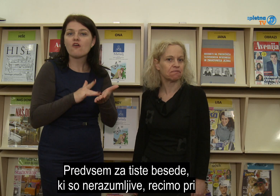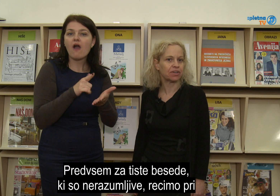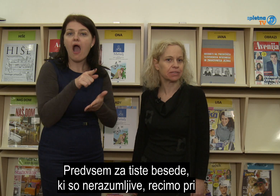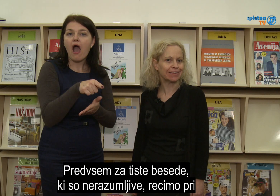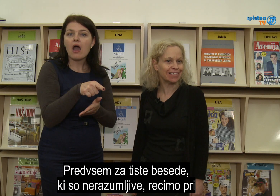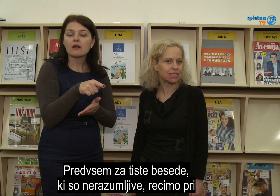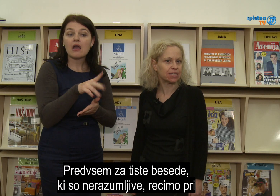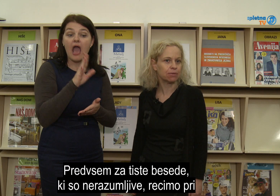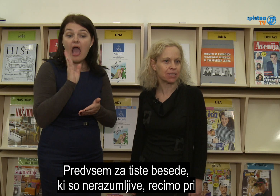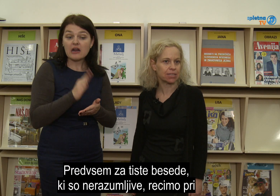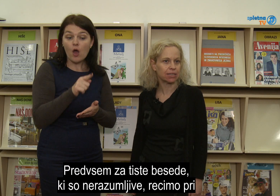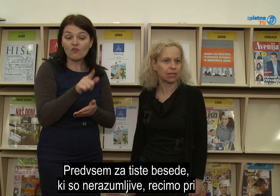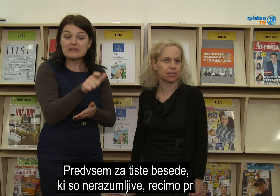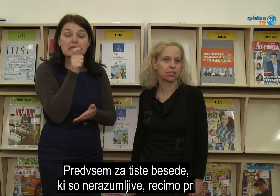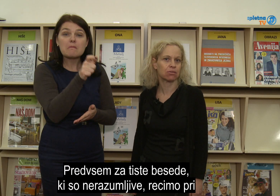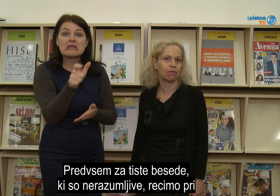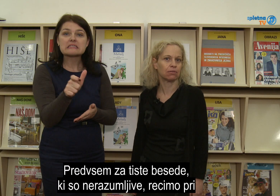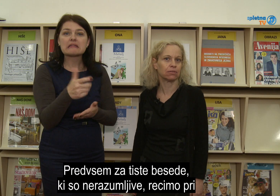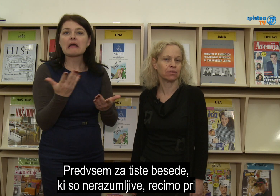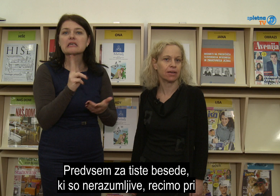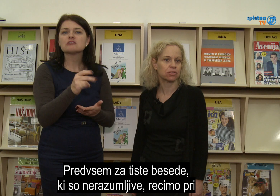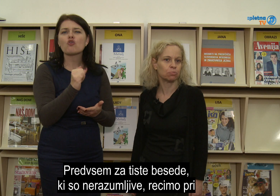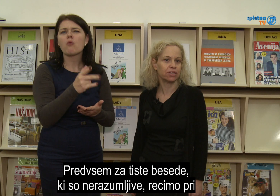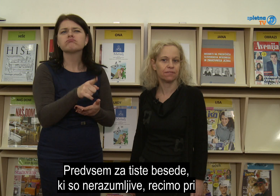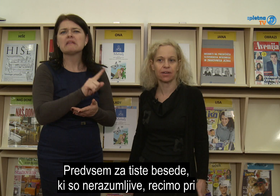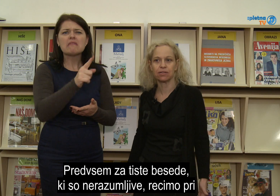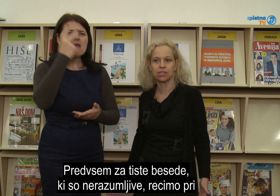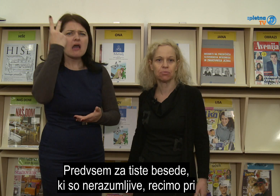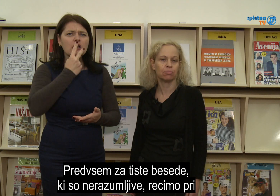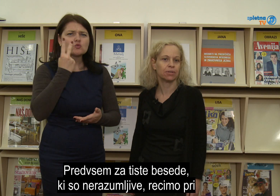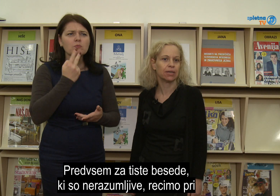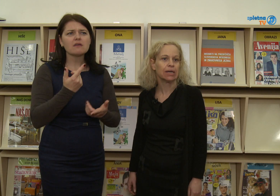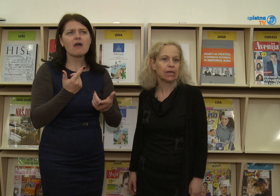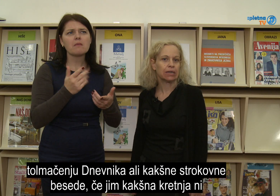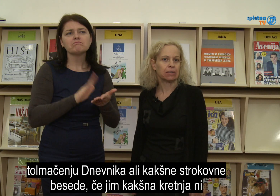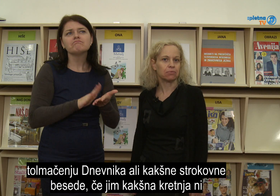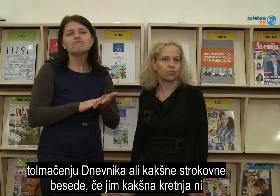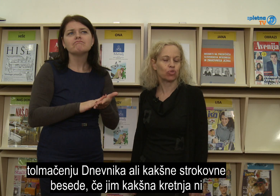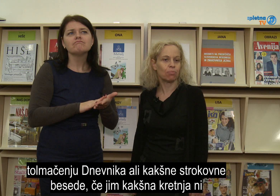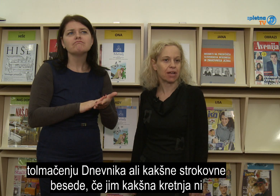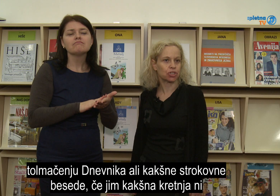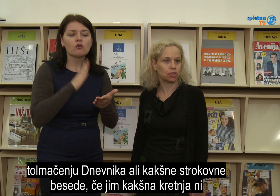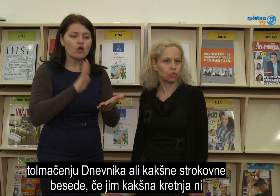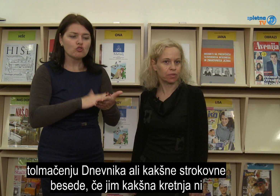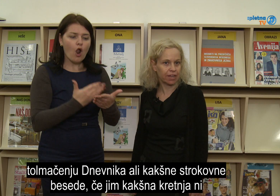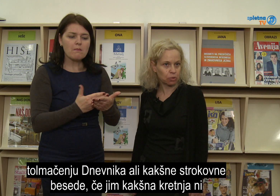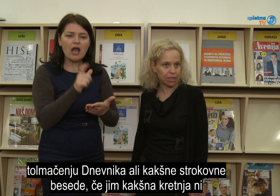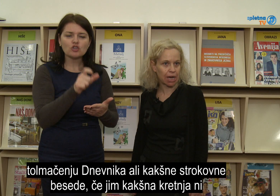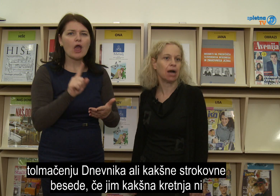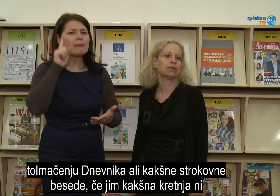v tistih besedah, ki so nerazumljive, recimo pri tolmačenju dnevnika ali